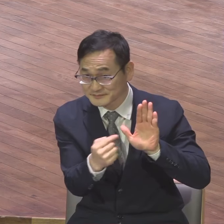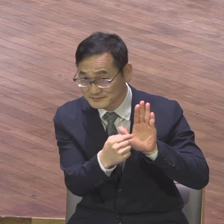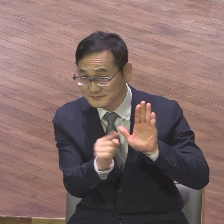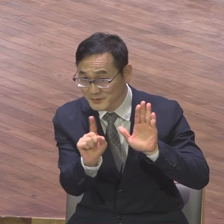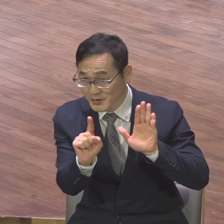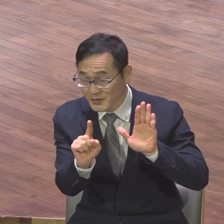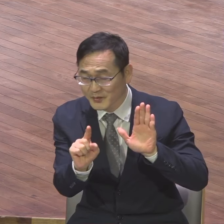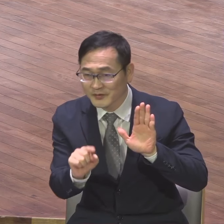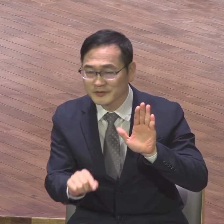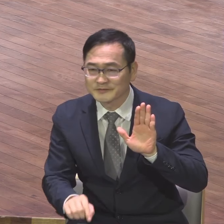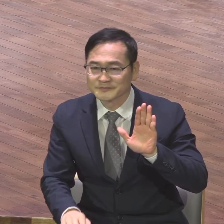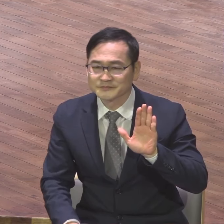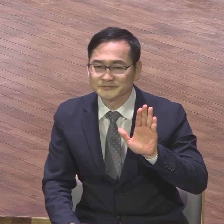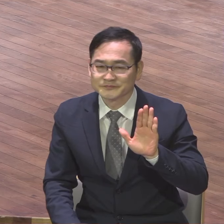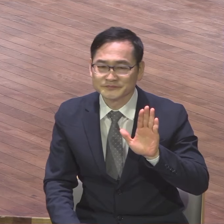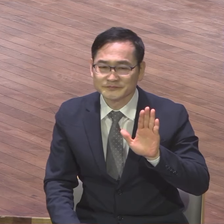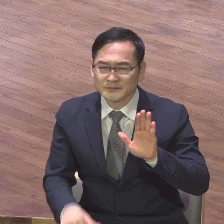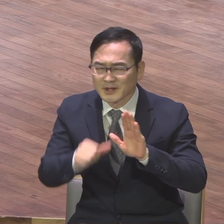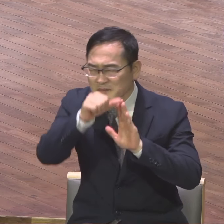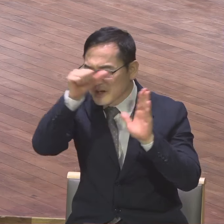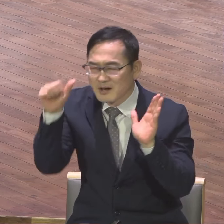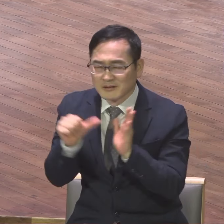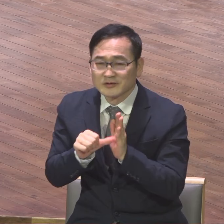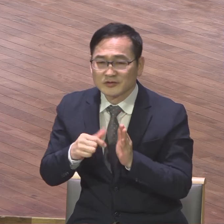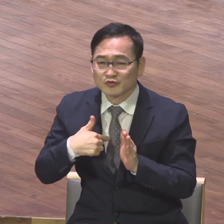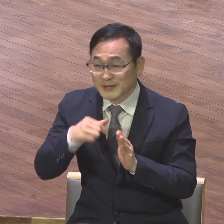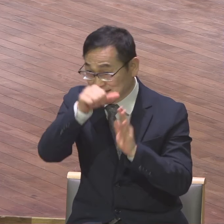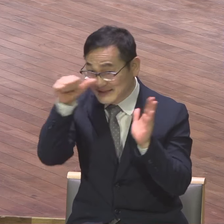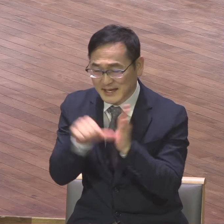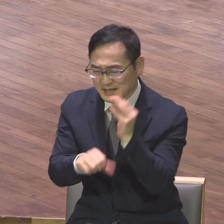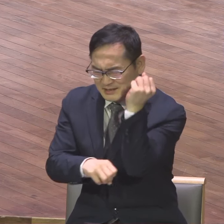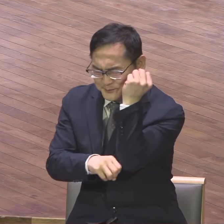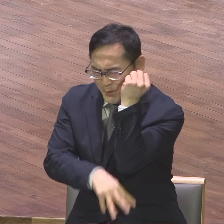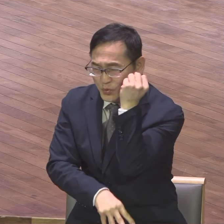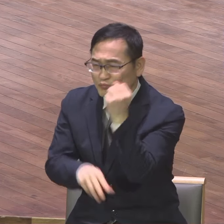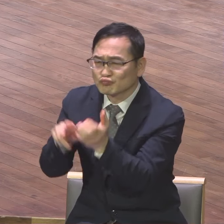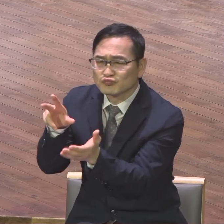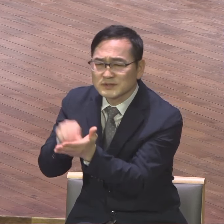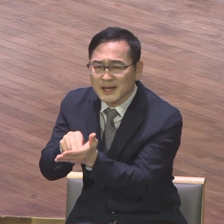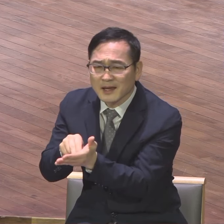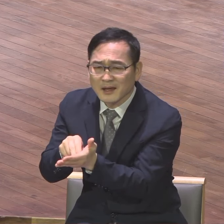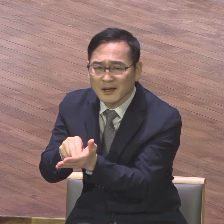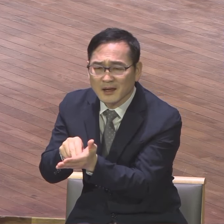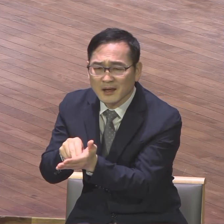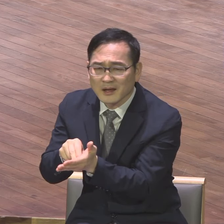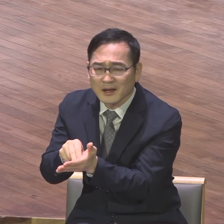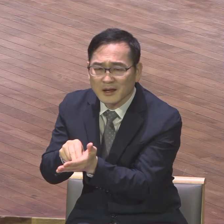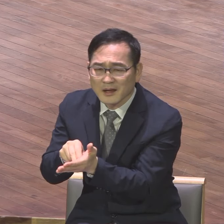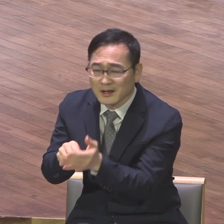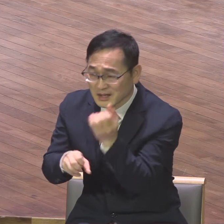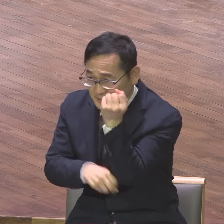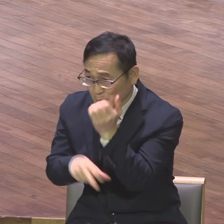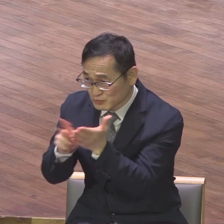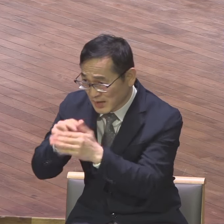뭐냐 우리 인생이 본질을 놓치고 서론에 매여 산다는 겁니다.